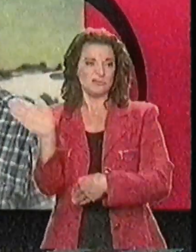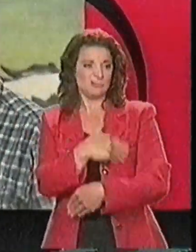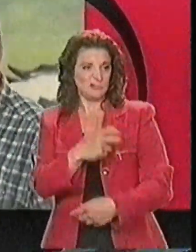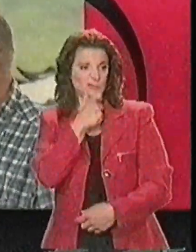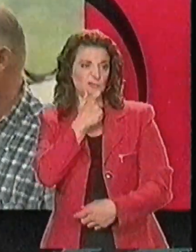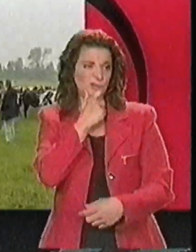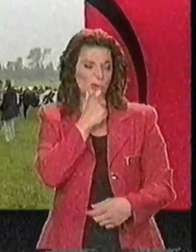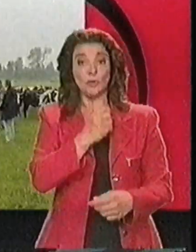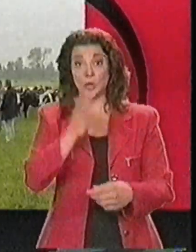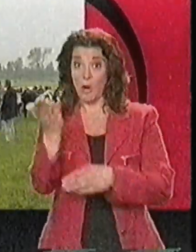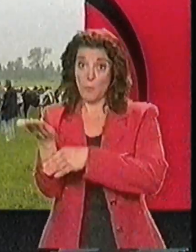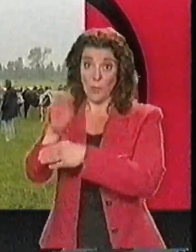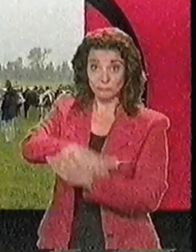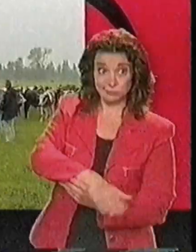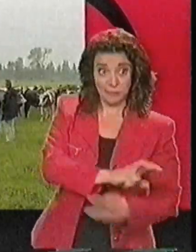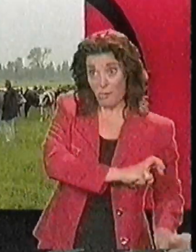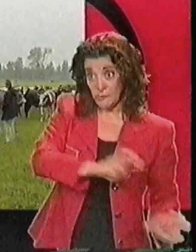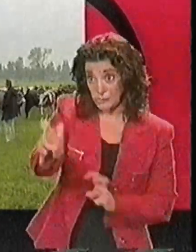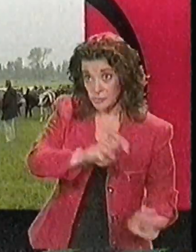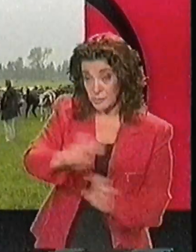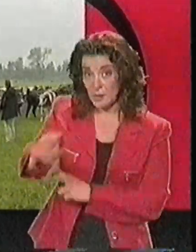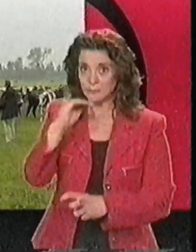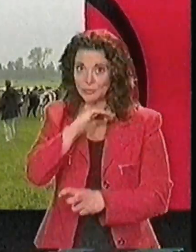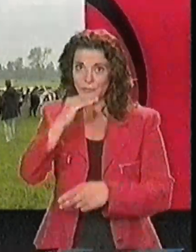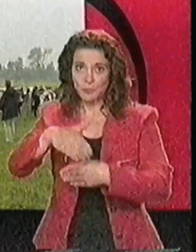reste difficile, malgré l'aide de l'Europe.